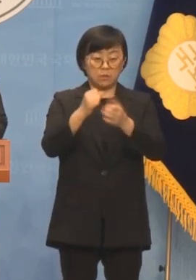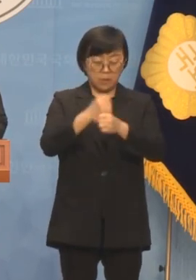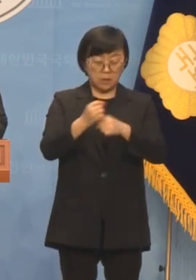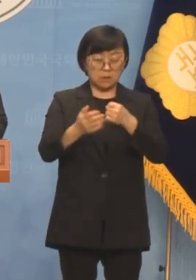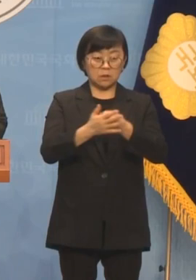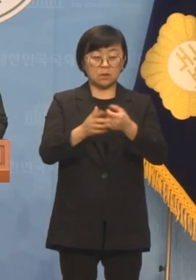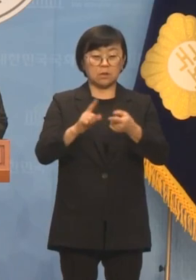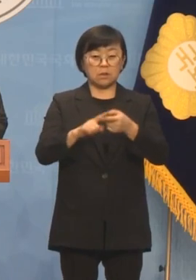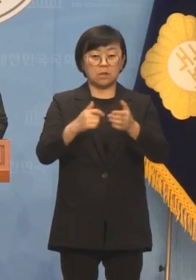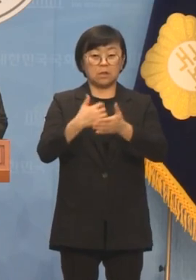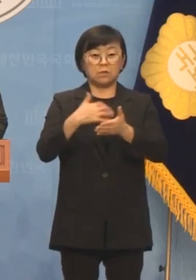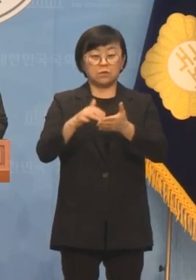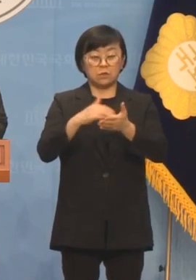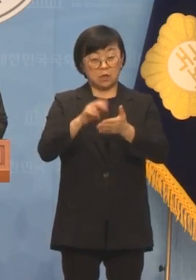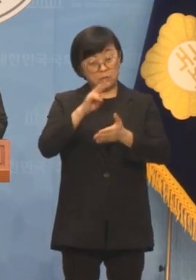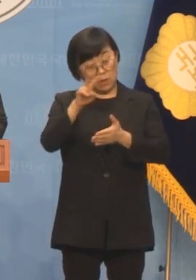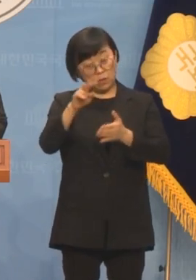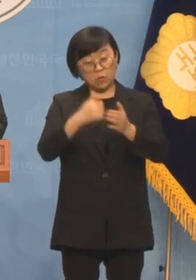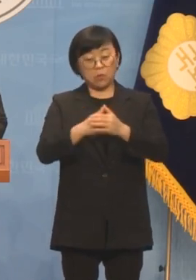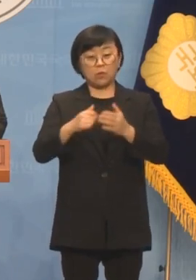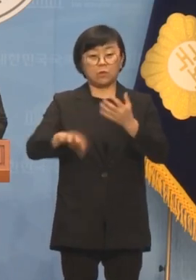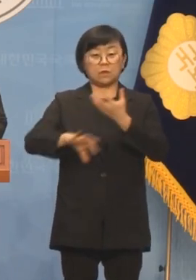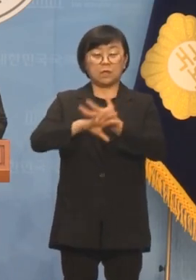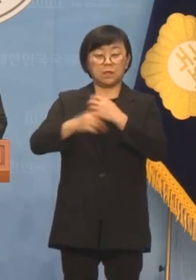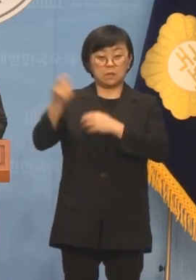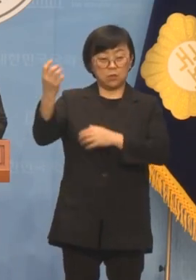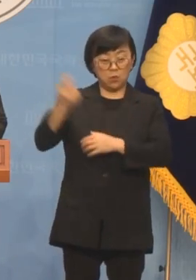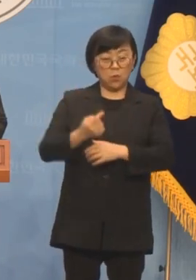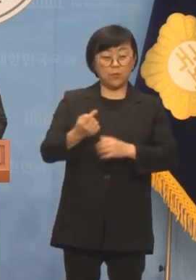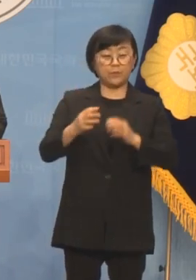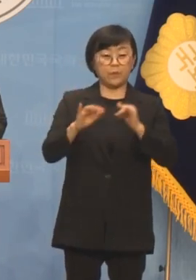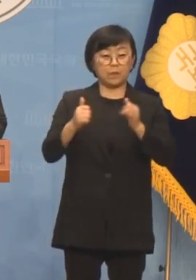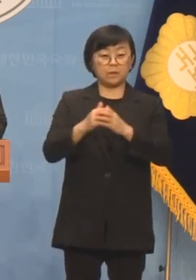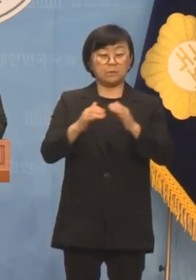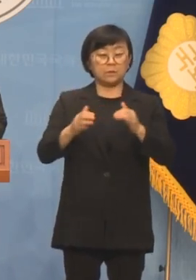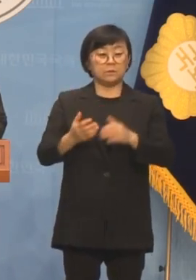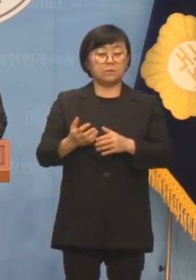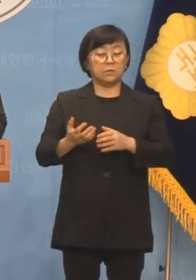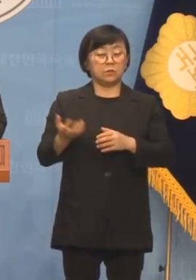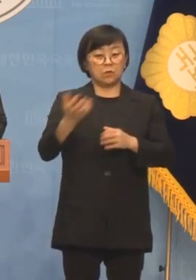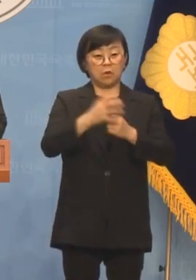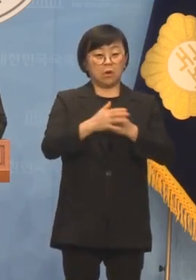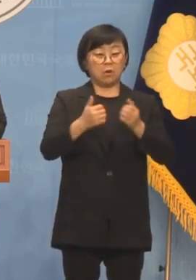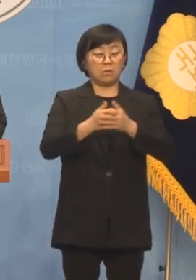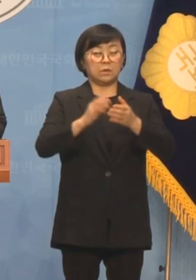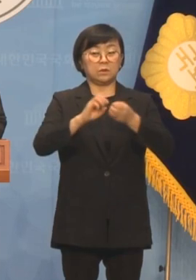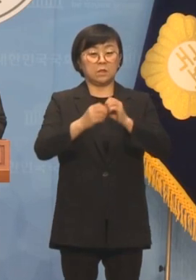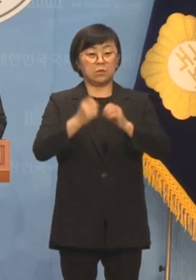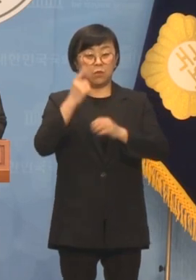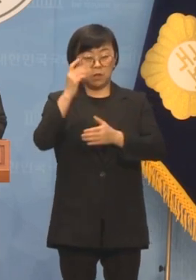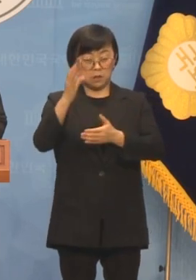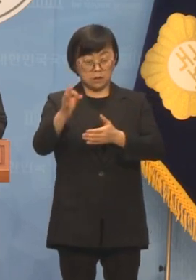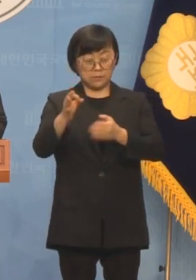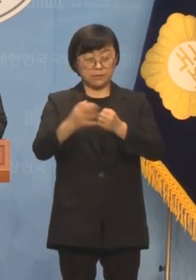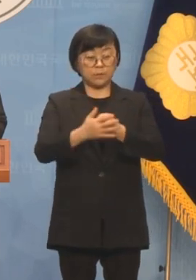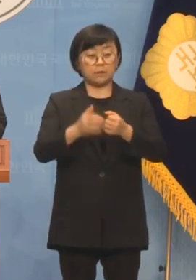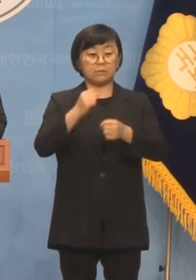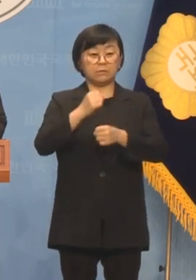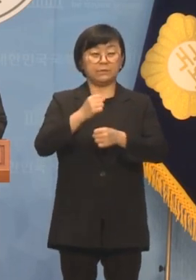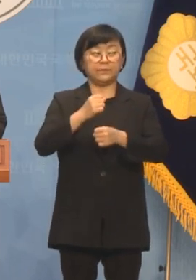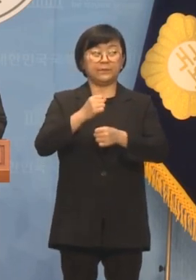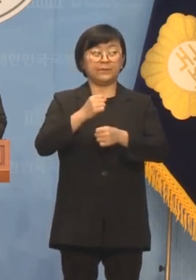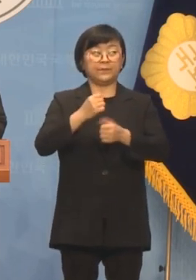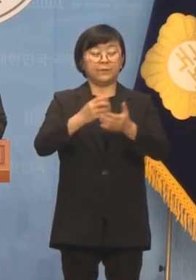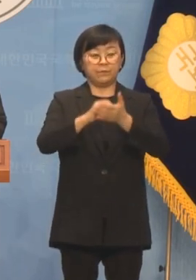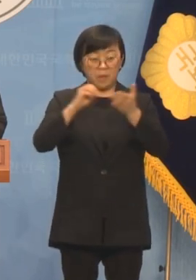숫자로 세상을 바라보고 외국 인력을 대거 투입하고 최저임금을 제외하고